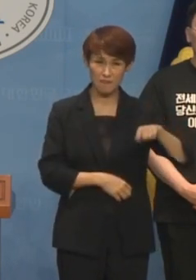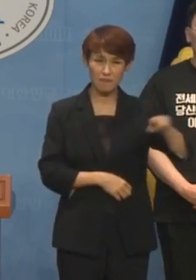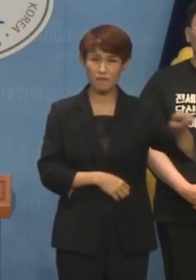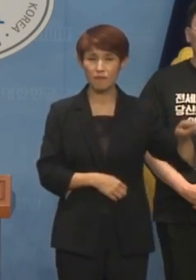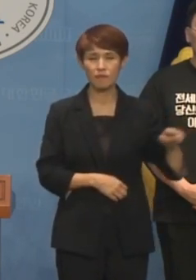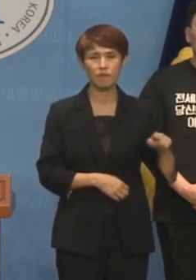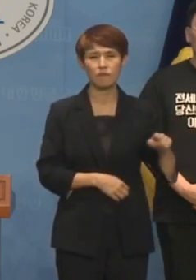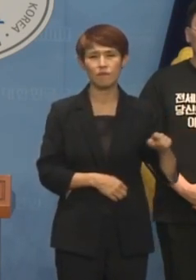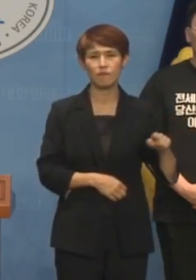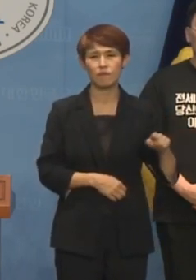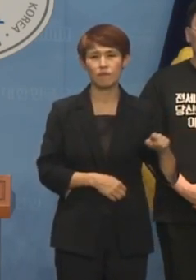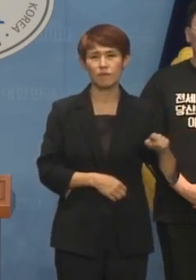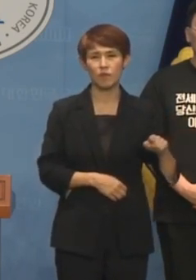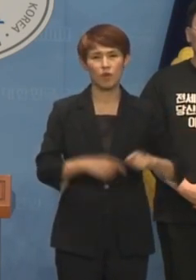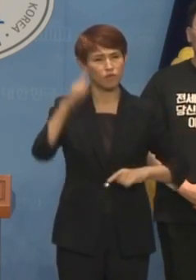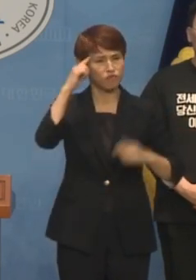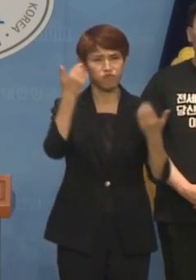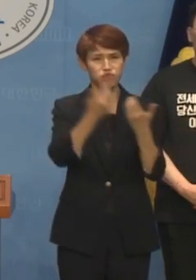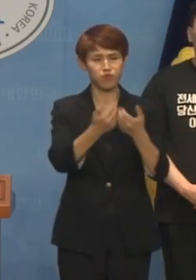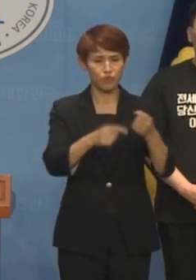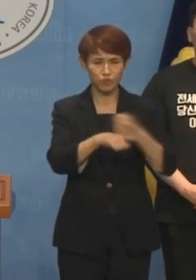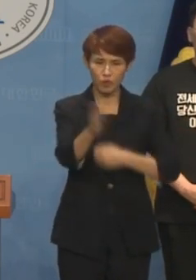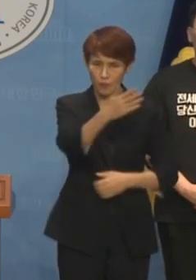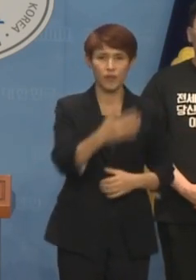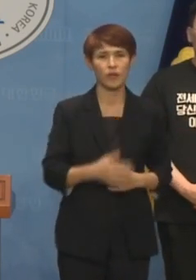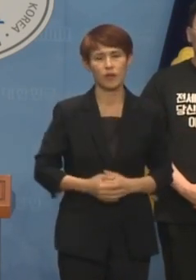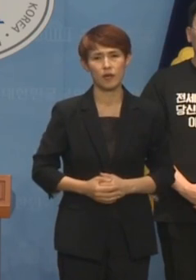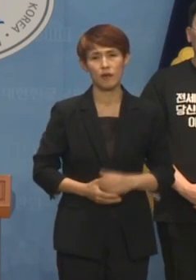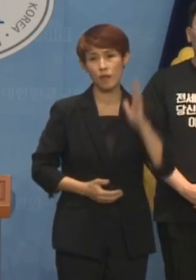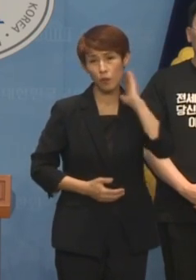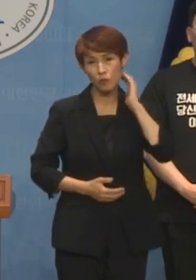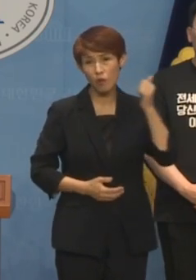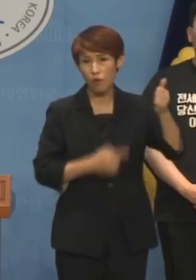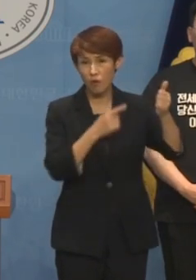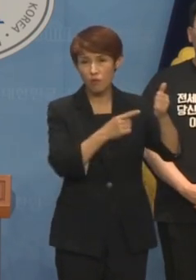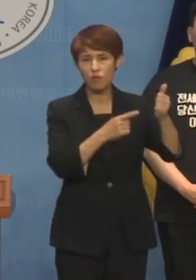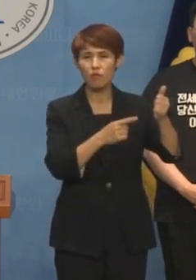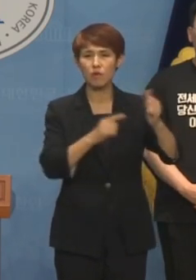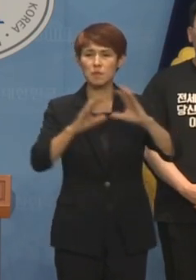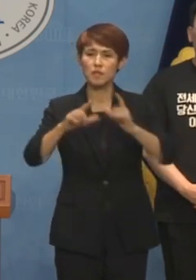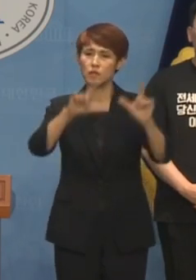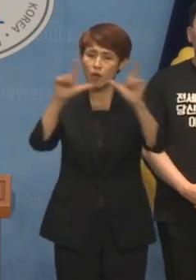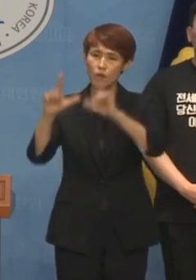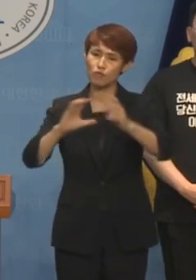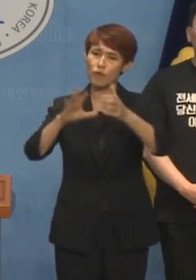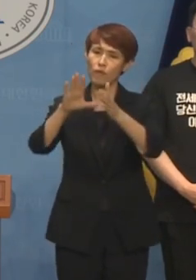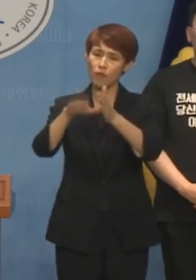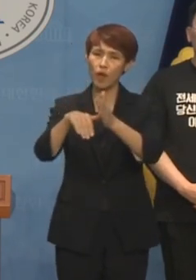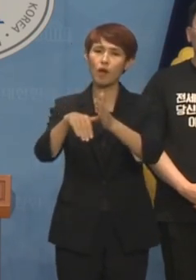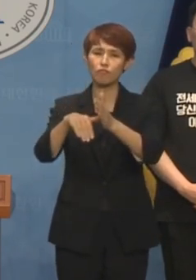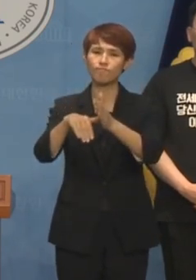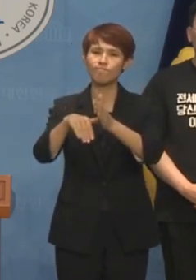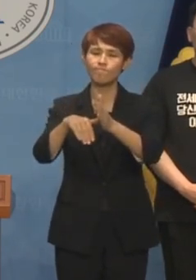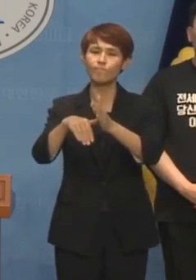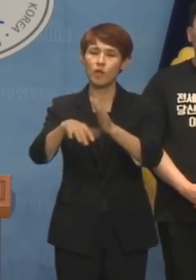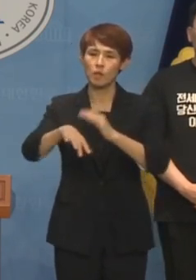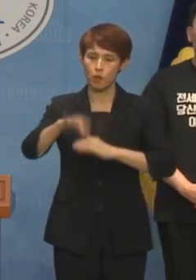이상 이걸 반대할 명분이 없다는 거 대통령까지도 민생토론에서 이런